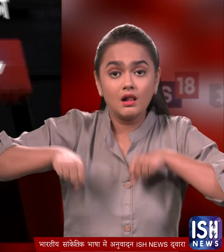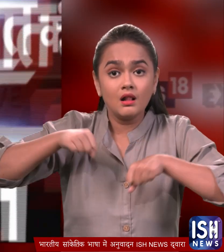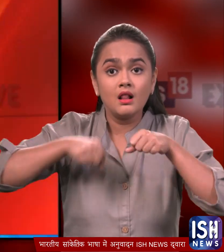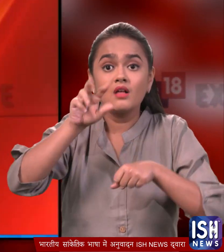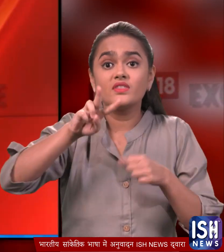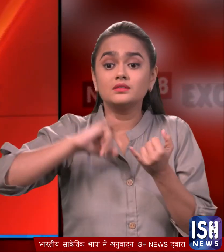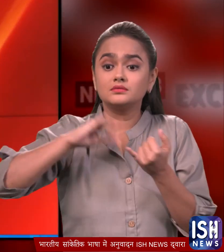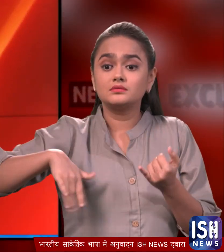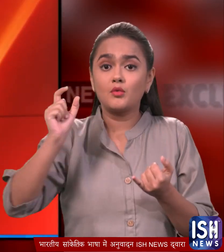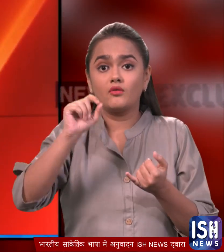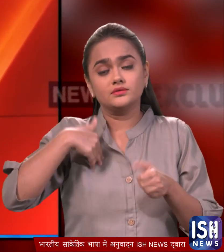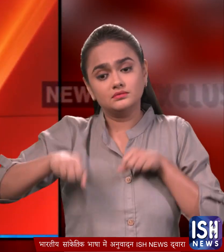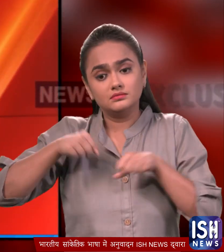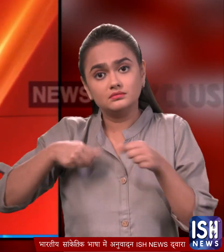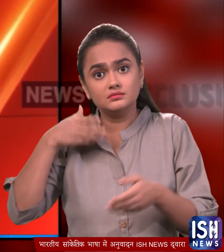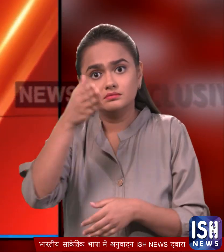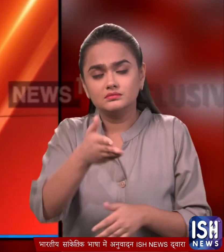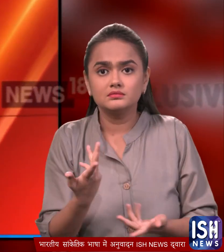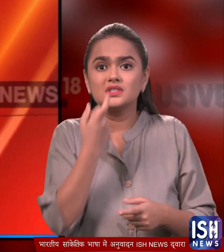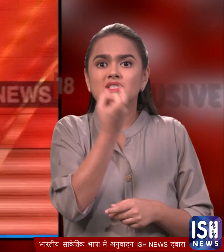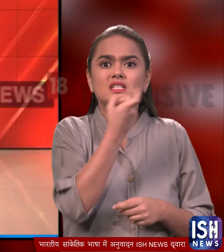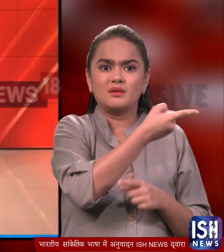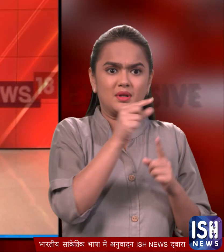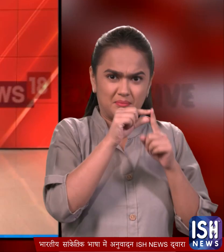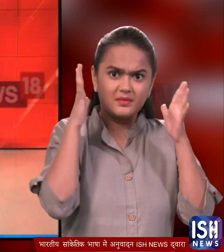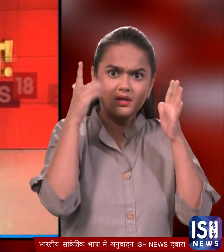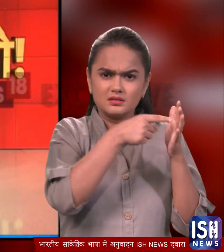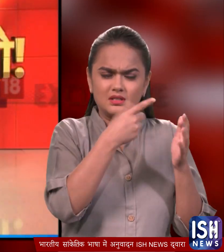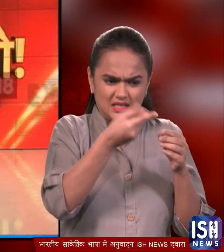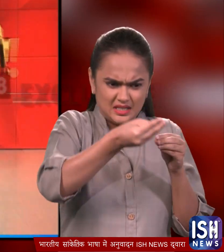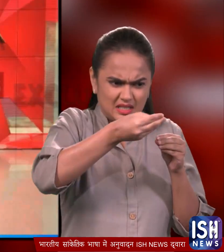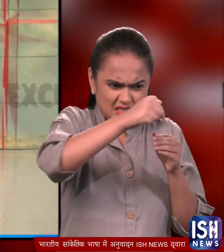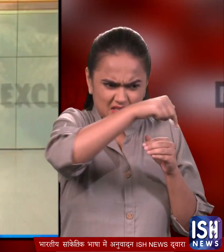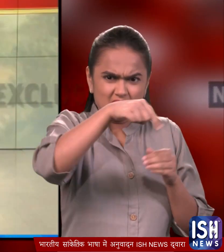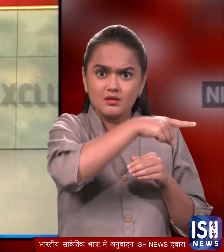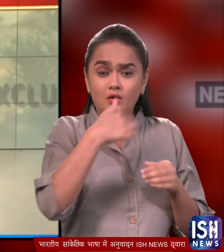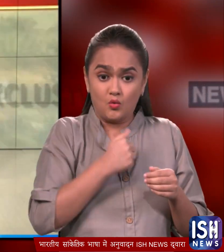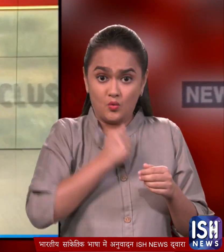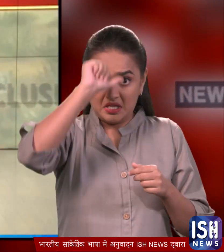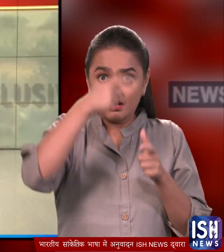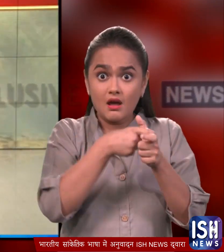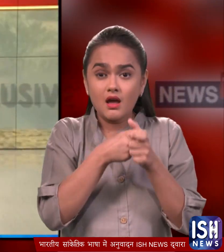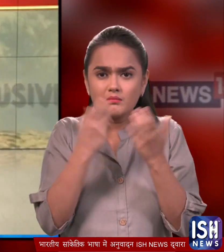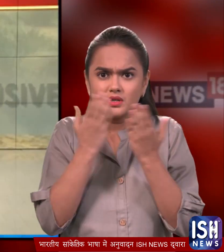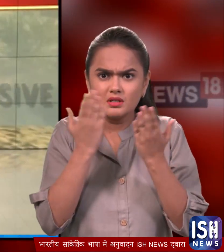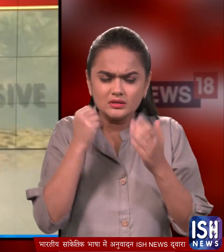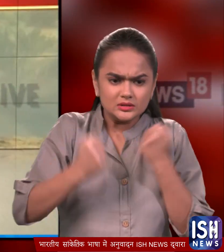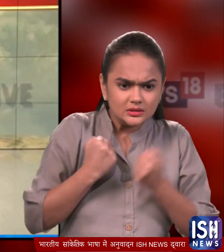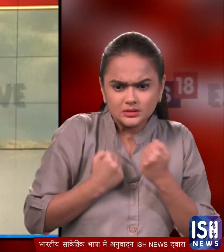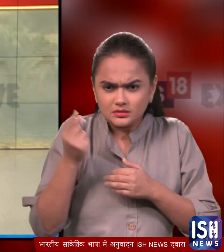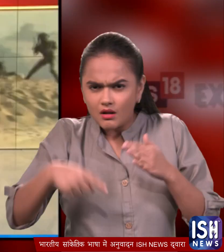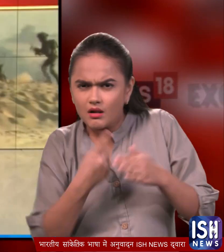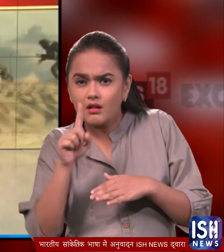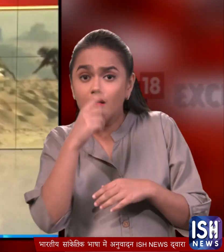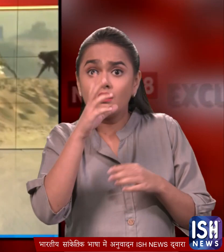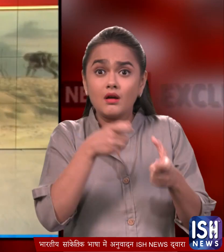पहुंचे। राजस्थान के जैसलमेर में पाकिस्तान की सीमा के पास सेना ने एक बड़ा अभ्यास किया। इस अभ्यास में तीनों सेनाओं ने 30,000 से ज्यादा सैनिकों के